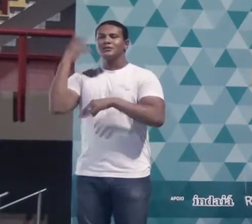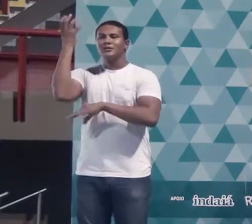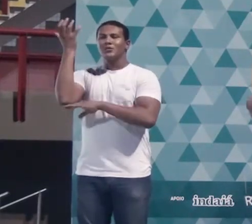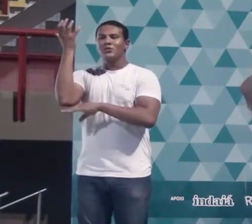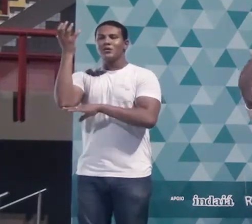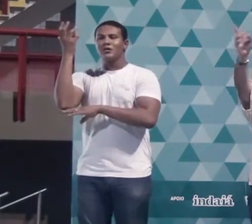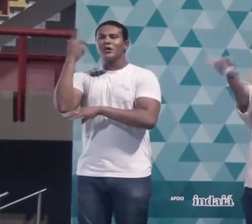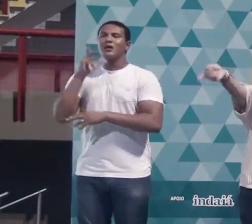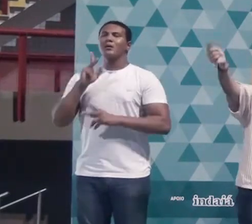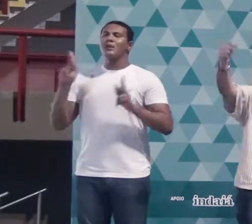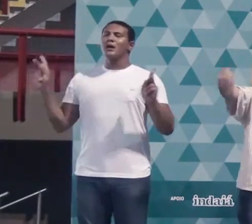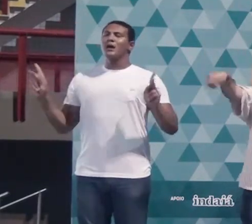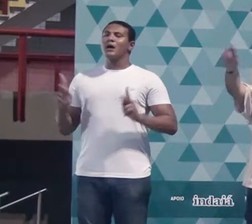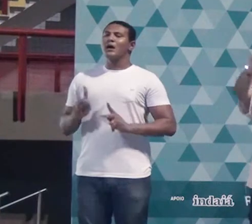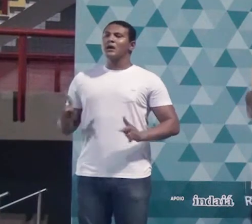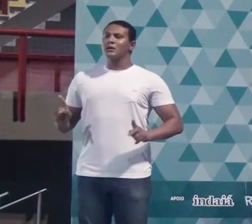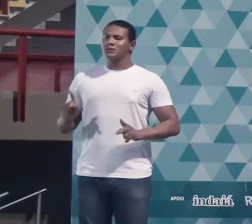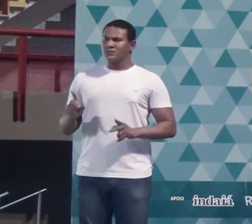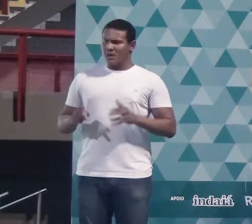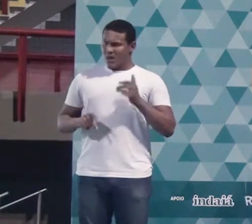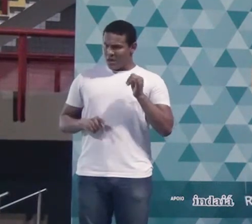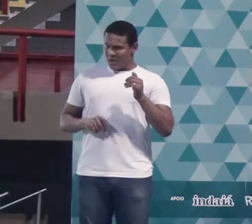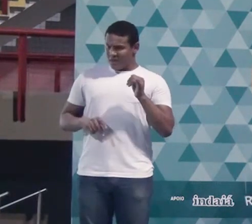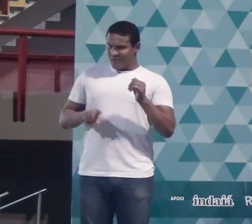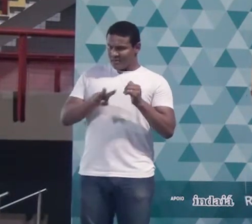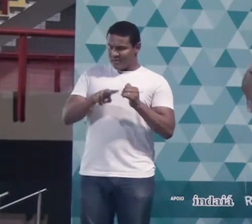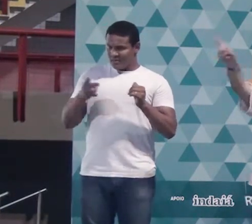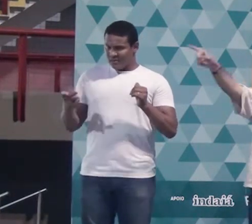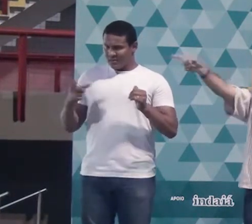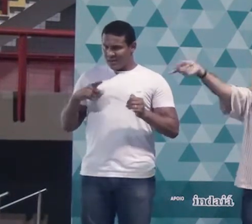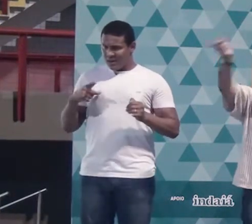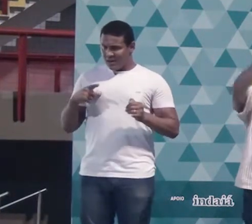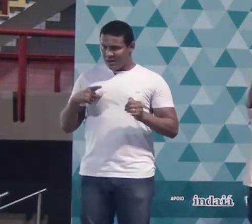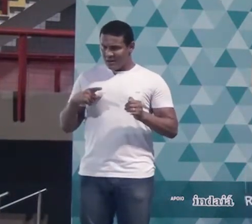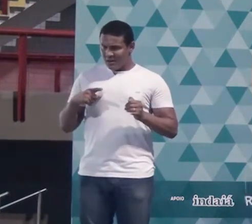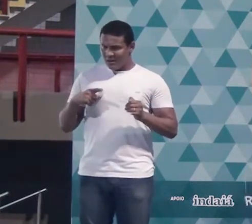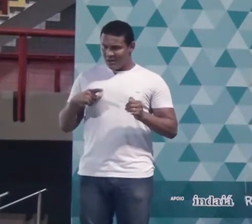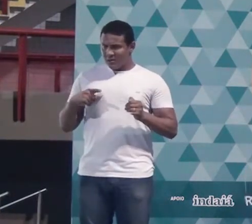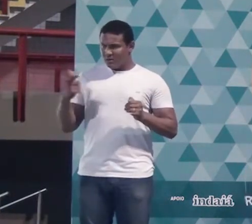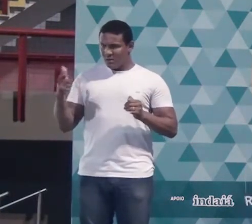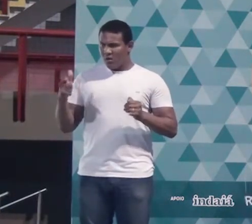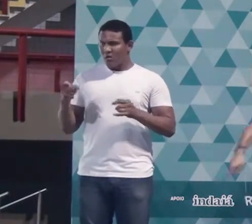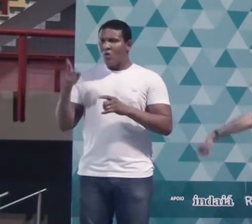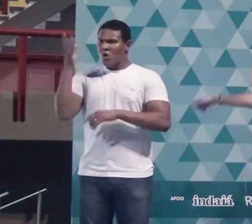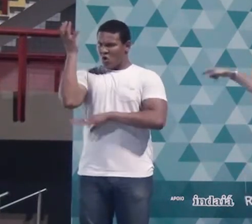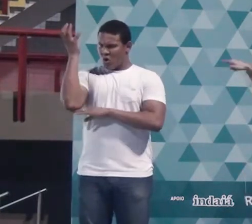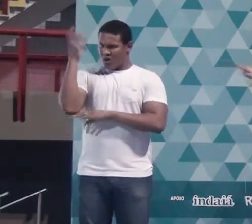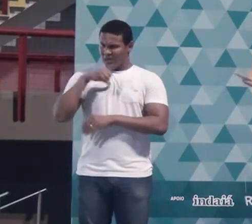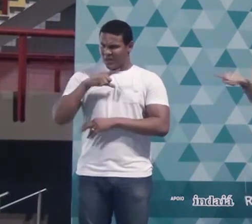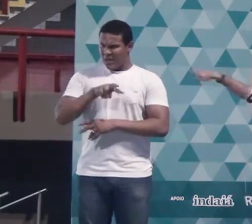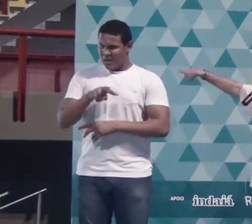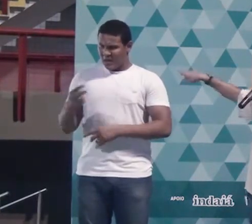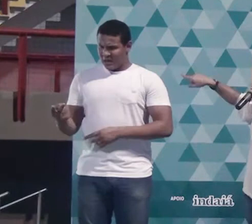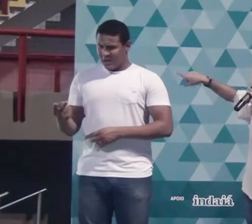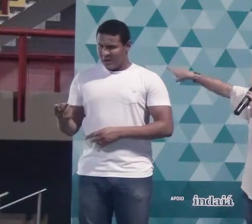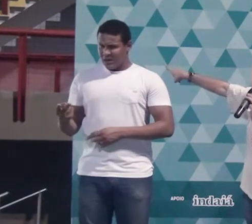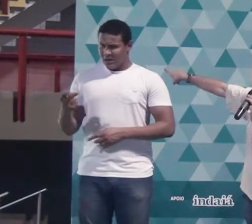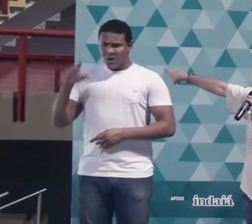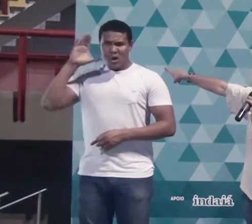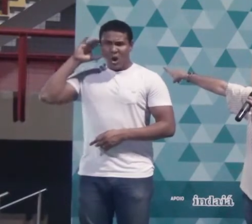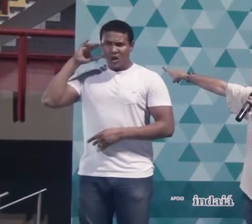paz. Revólver tem antônimo? Não. Coqueiro tem antônimo? Não. Mas na canção